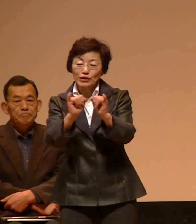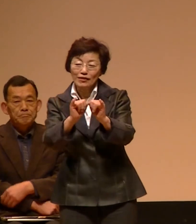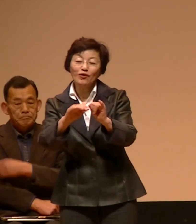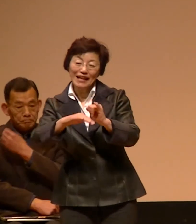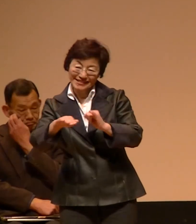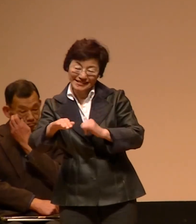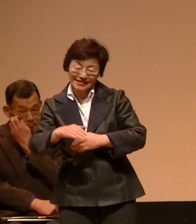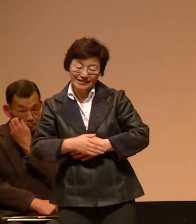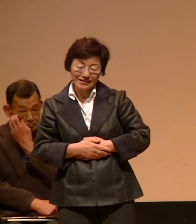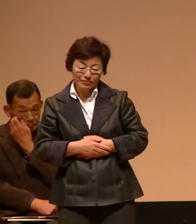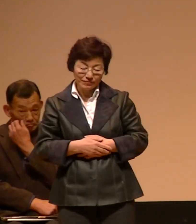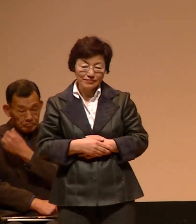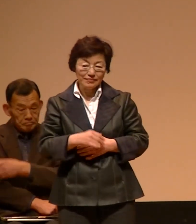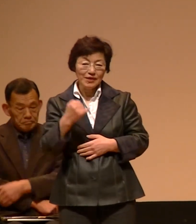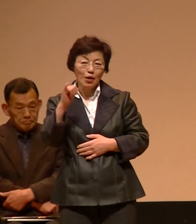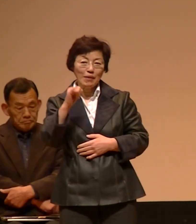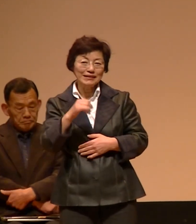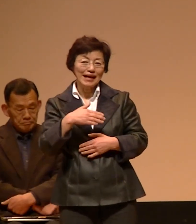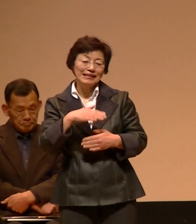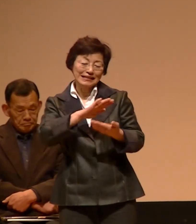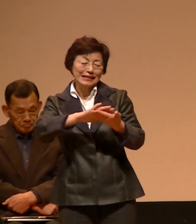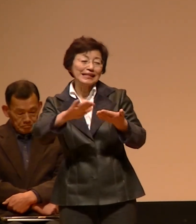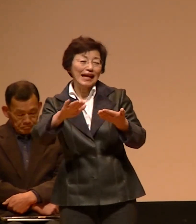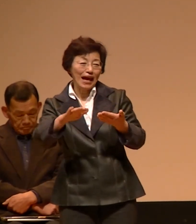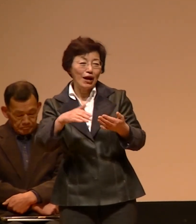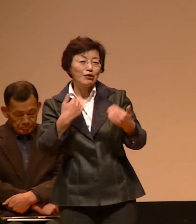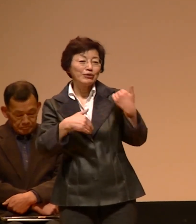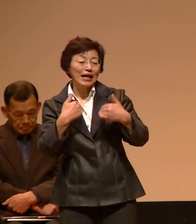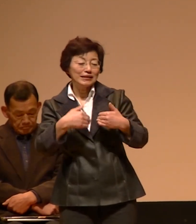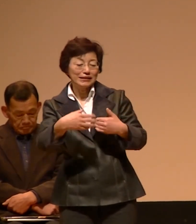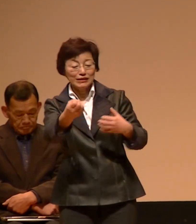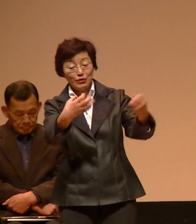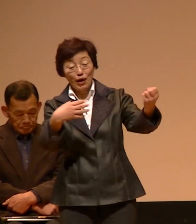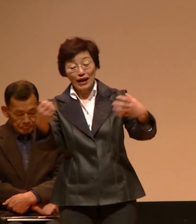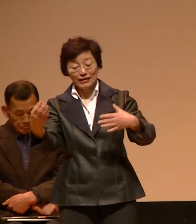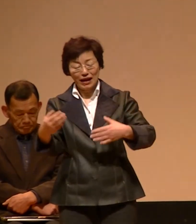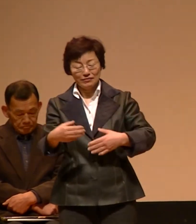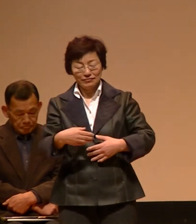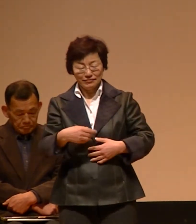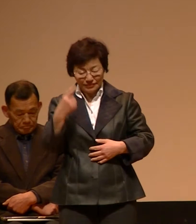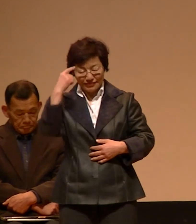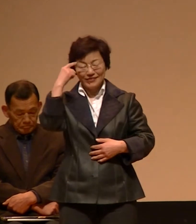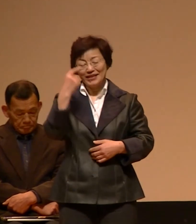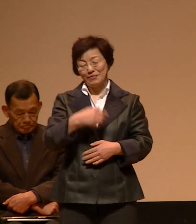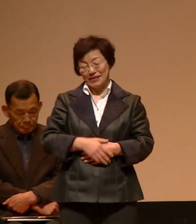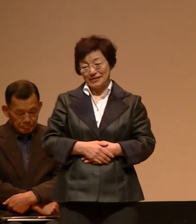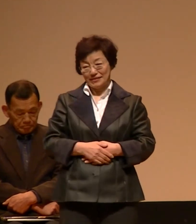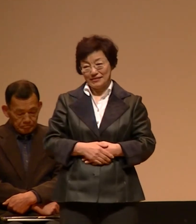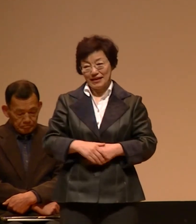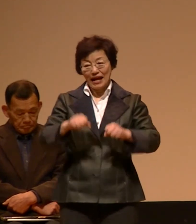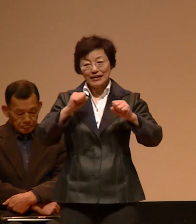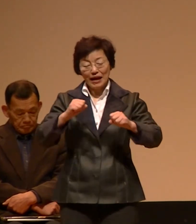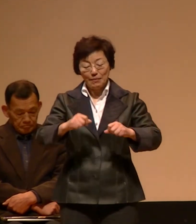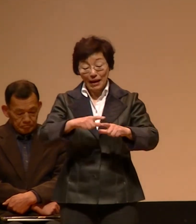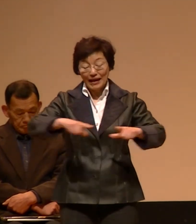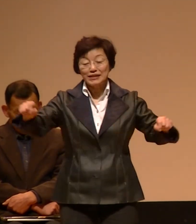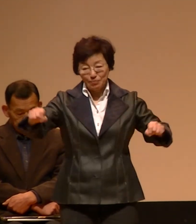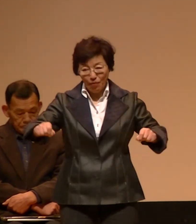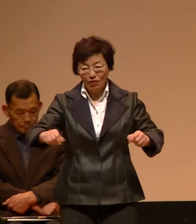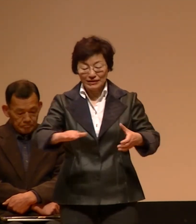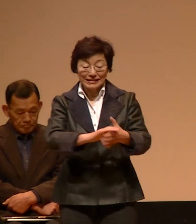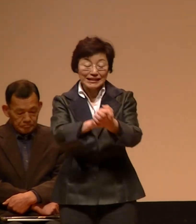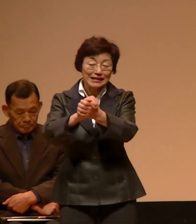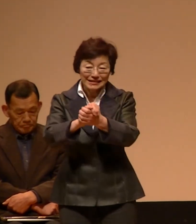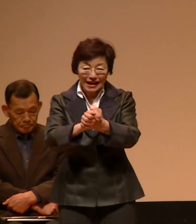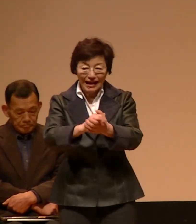麗だね、嬉しいよって言ってくれたように思っています。頑張れ日本、絆など